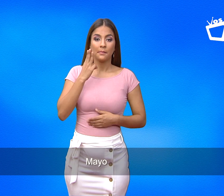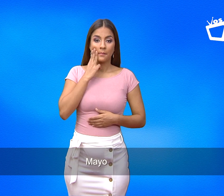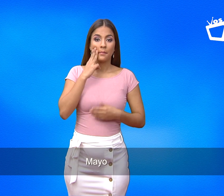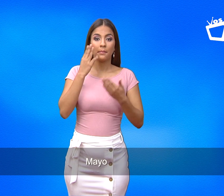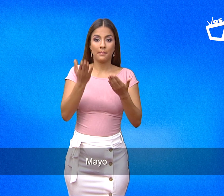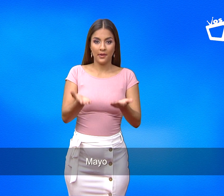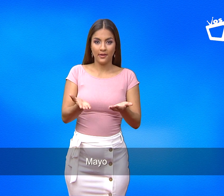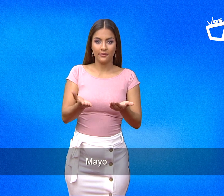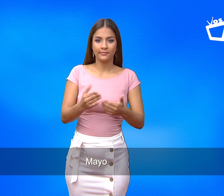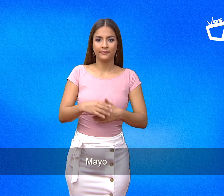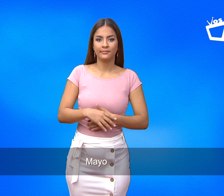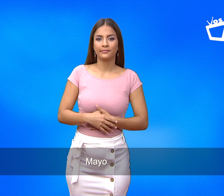mayo